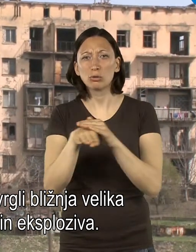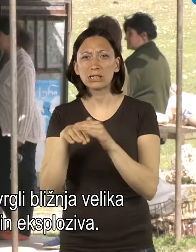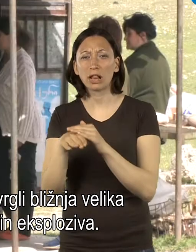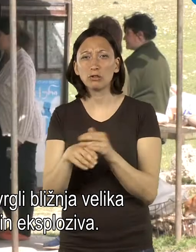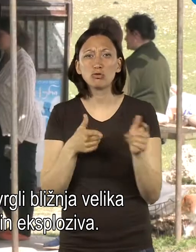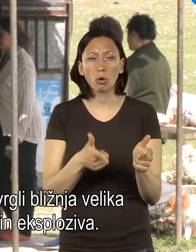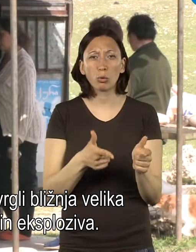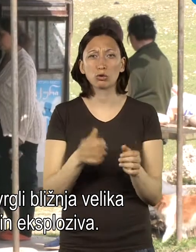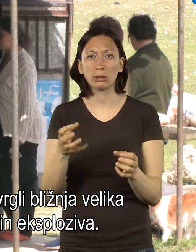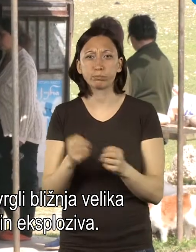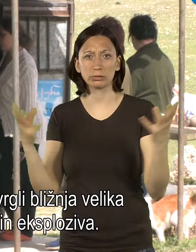orožja in eksploziva.